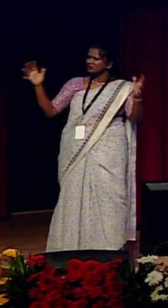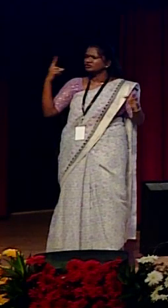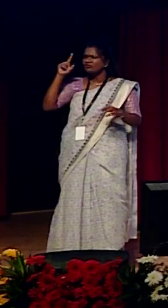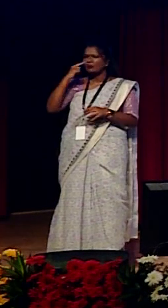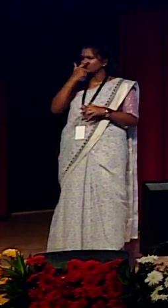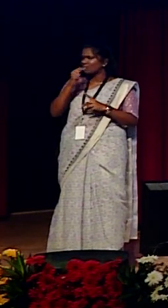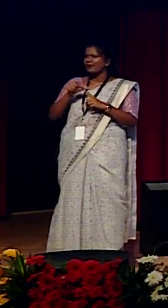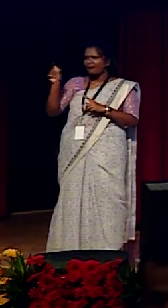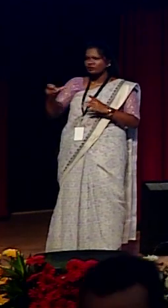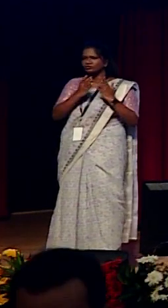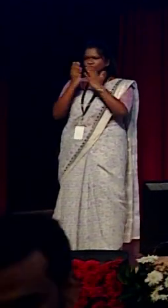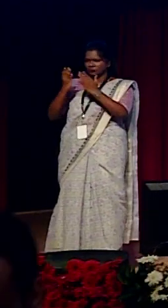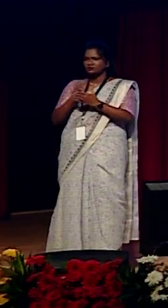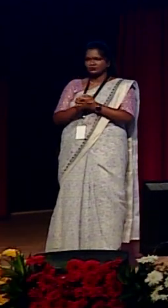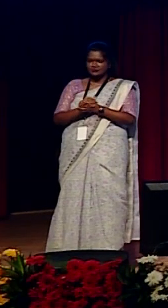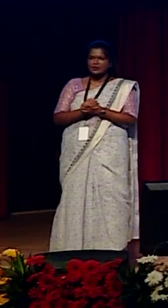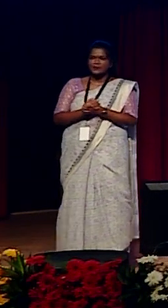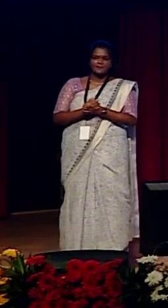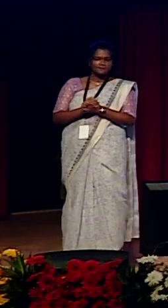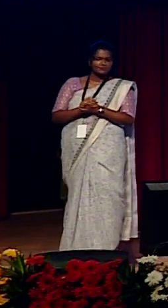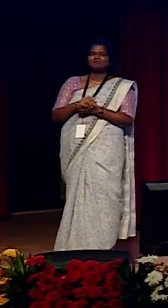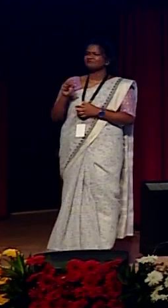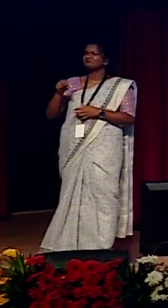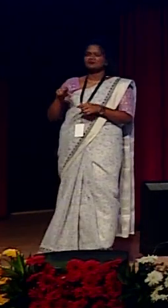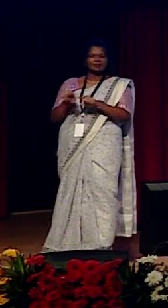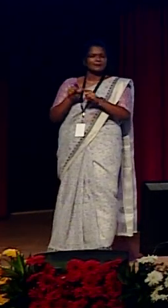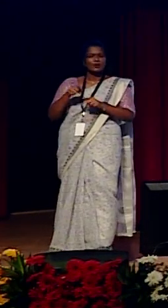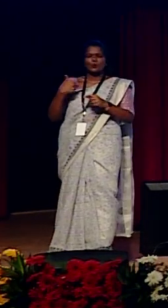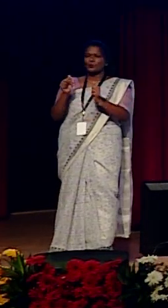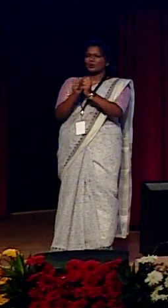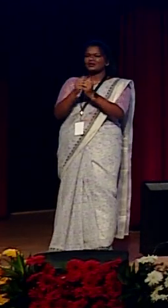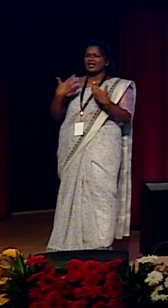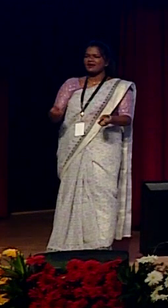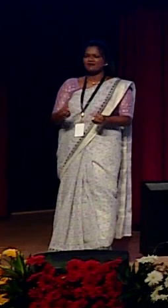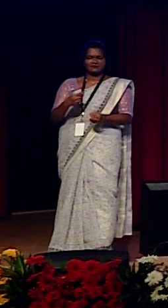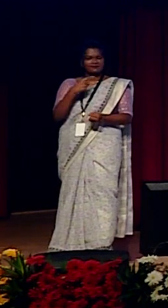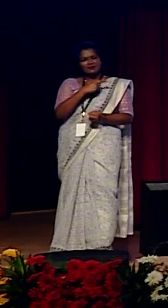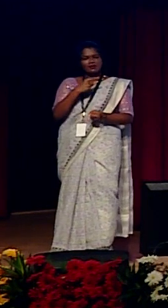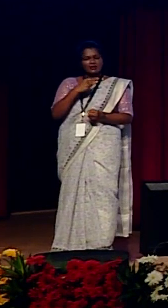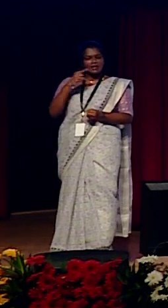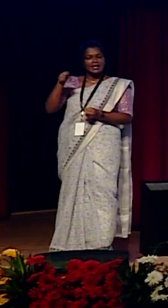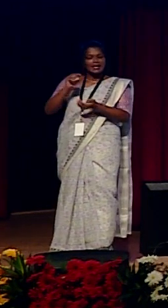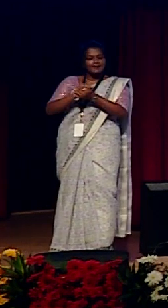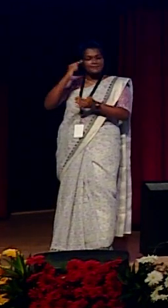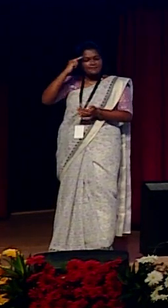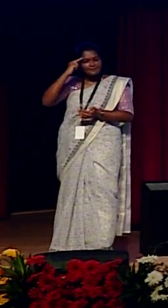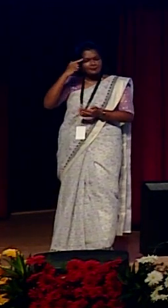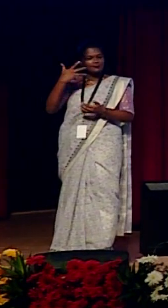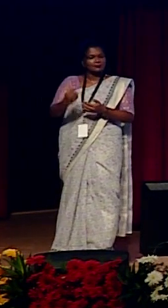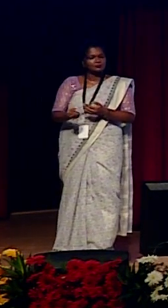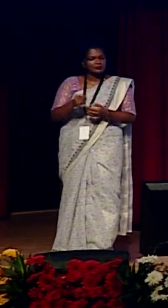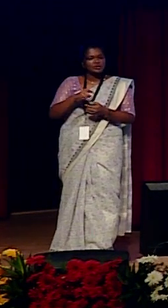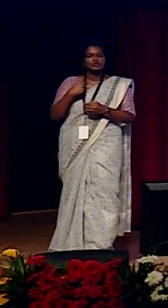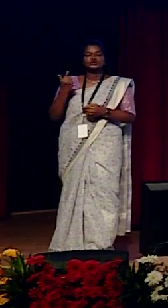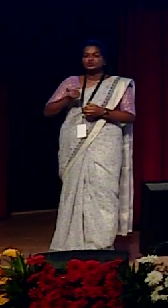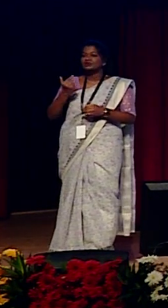impaired students are. And yeah, so with this sort of ethos in mind, this is a snippet from a